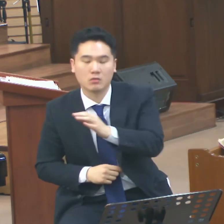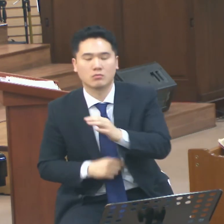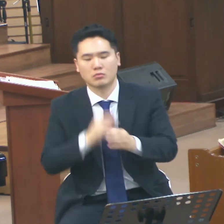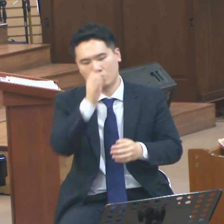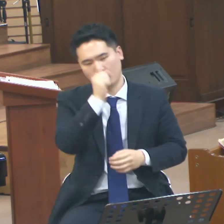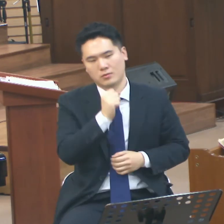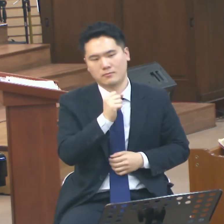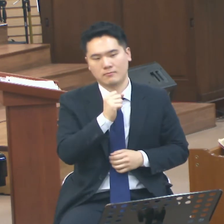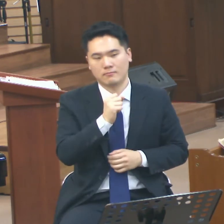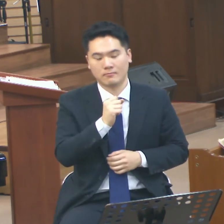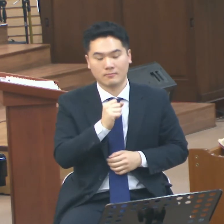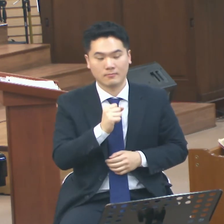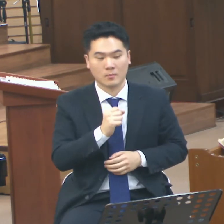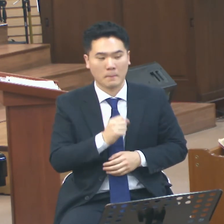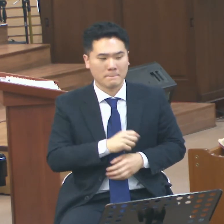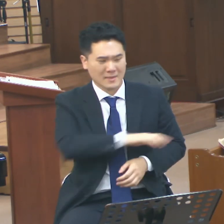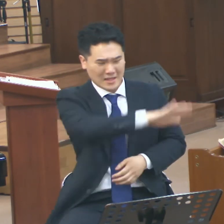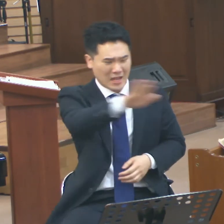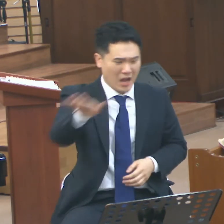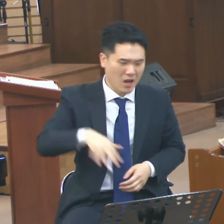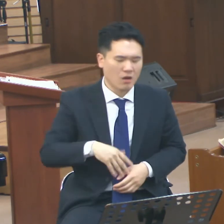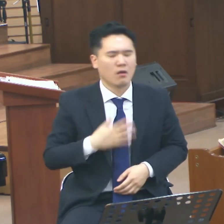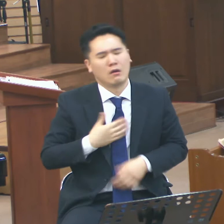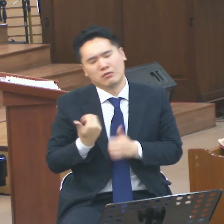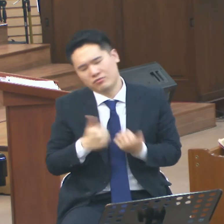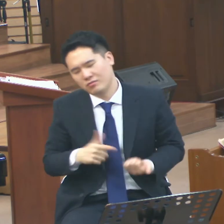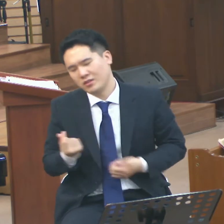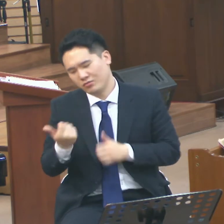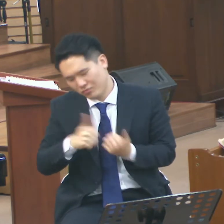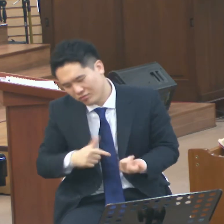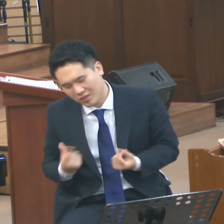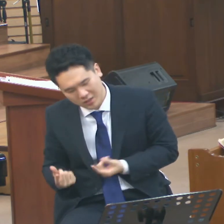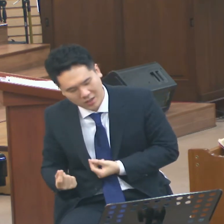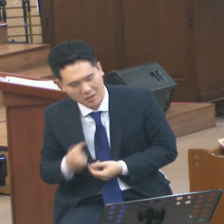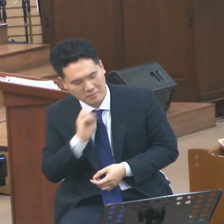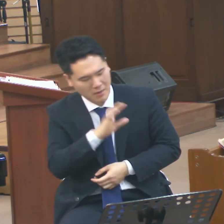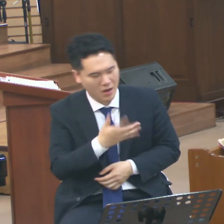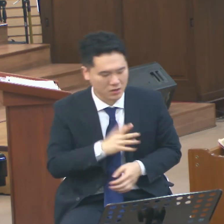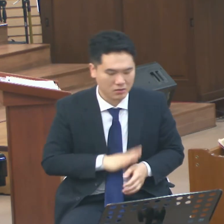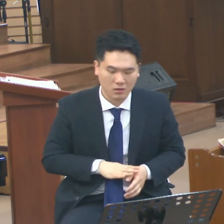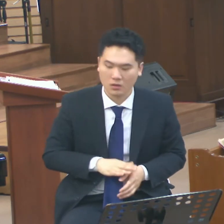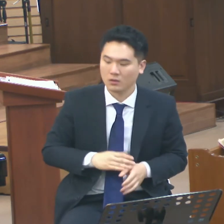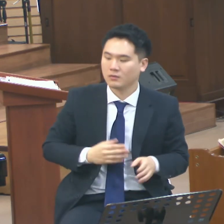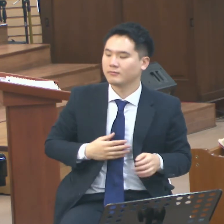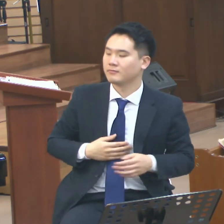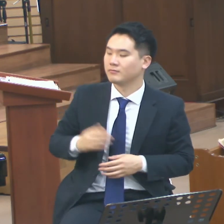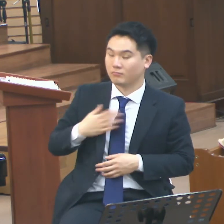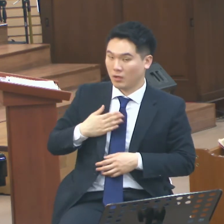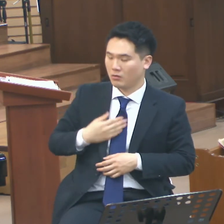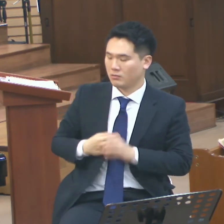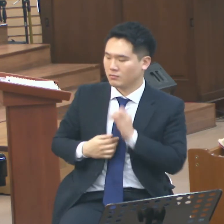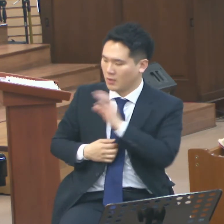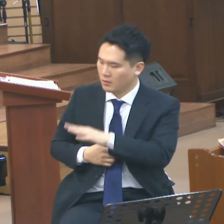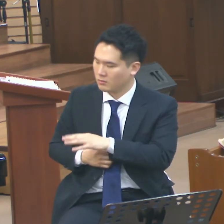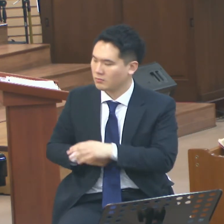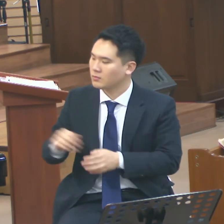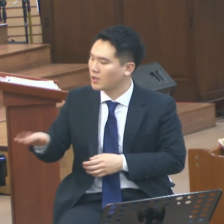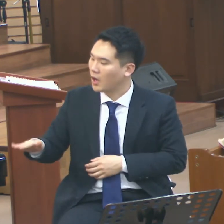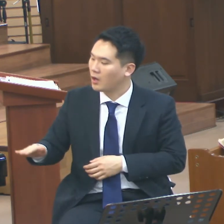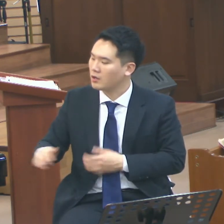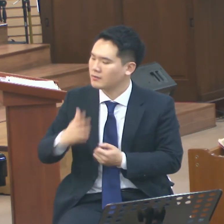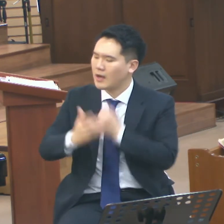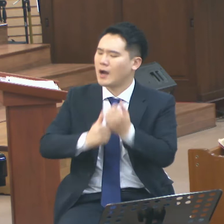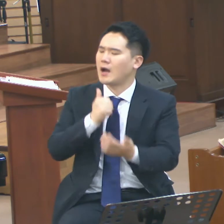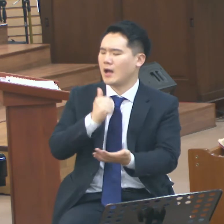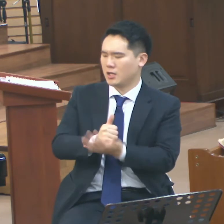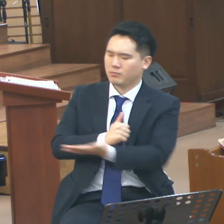모두가 죽을 것 같아 그러는데 여러분이 동창회 가서 이렇게 말하는 거예요. 하나님의 때에 죽어.